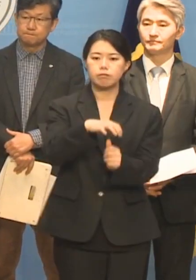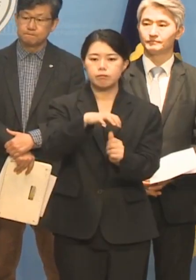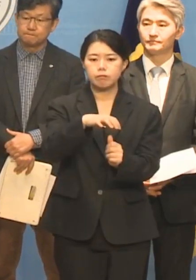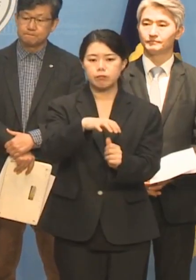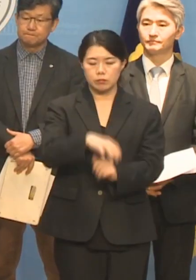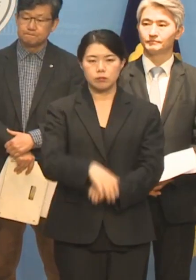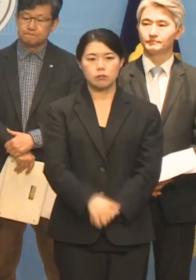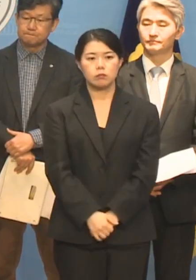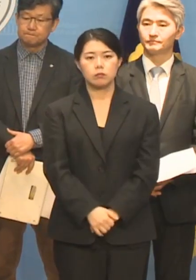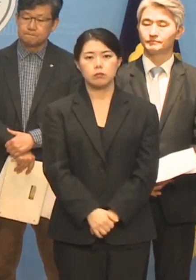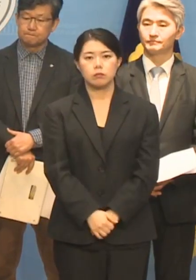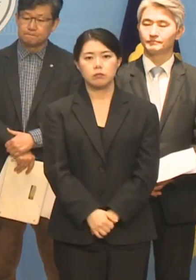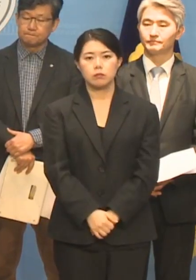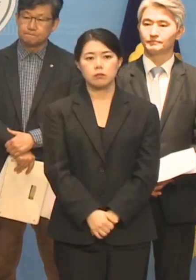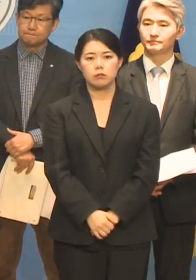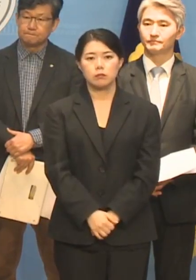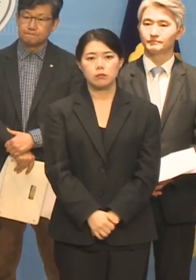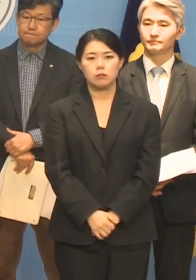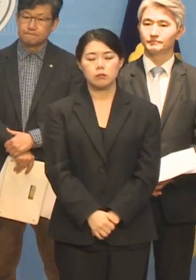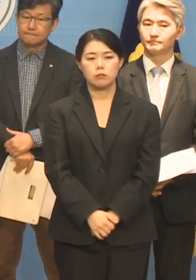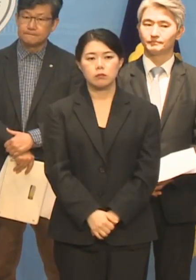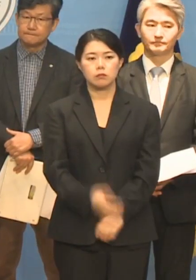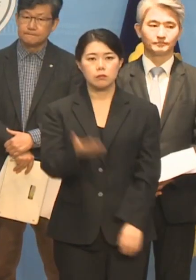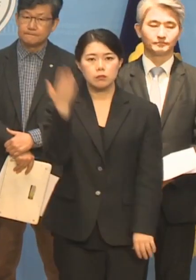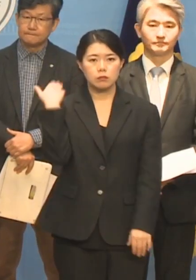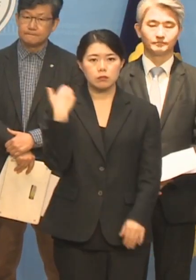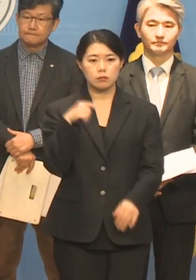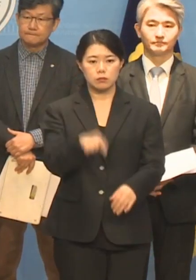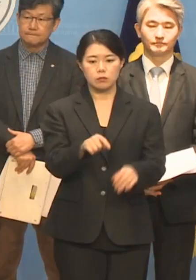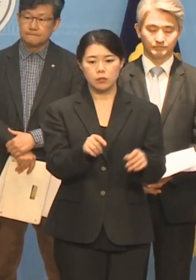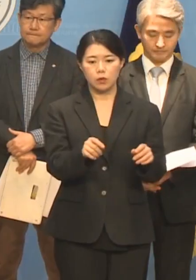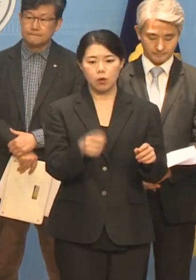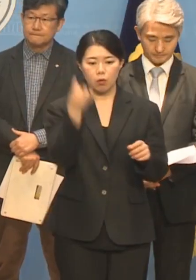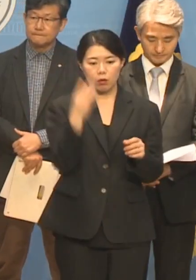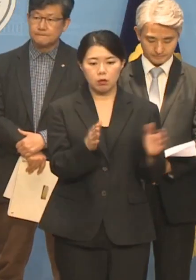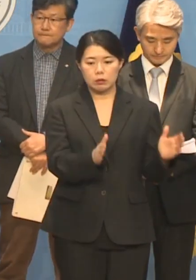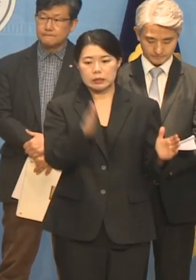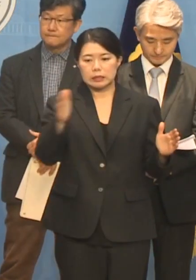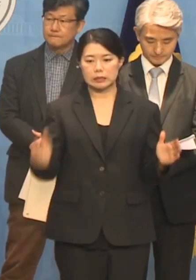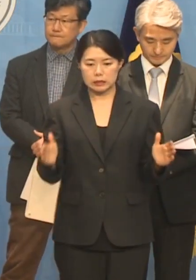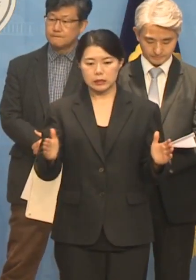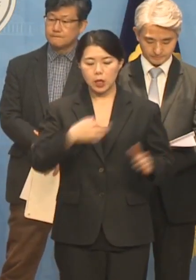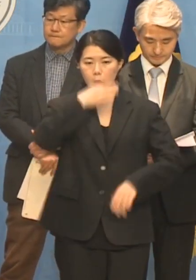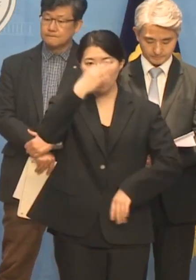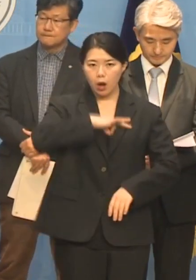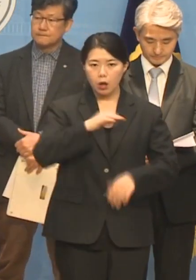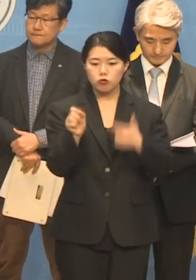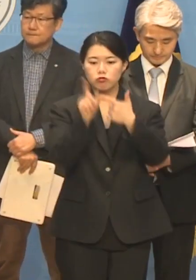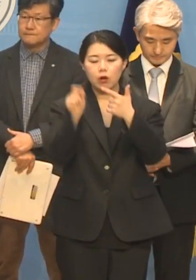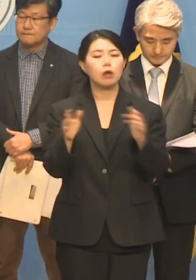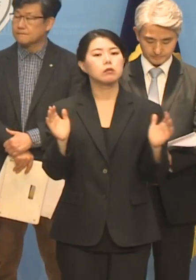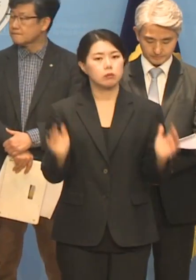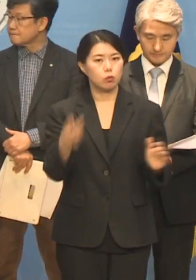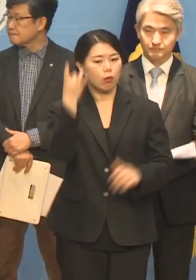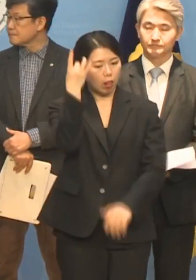것입니다. 당초 토어제 연장의 효력이 올해